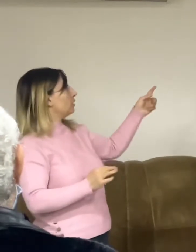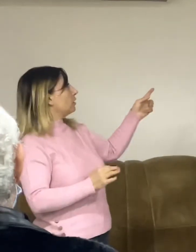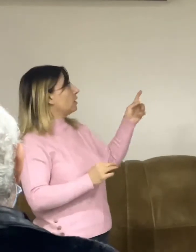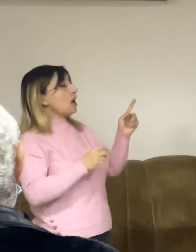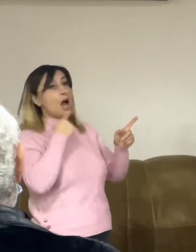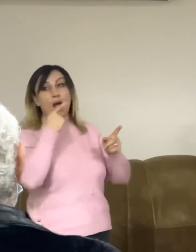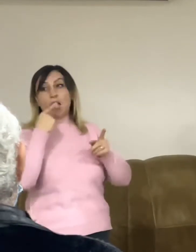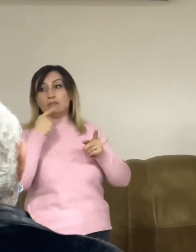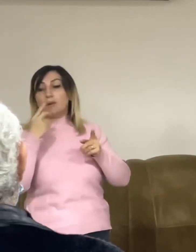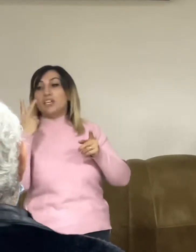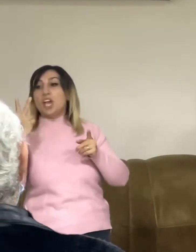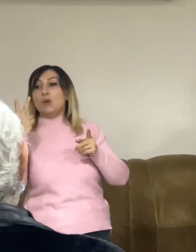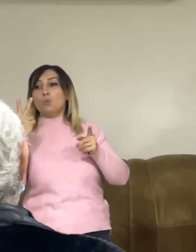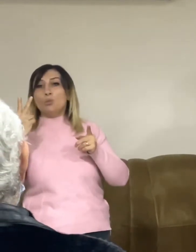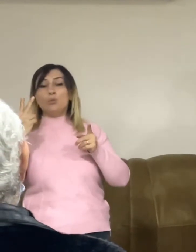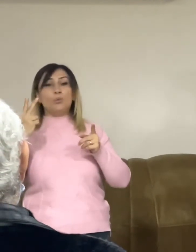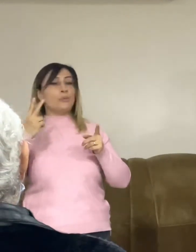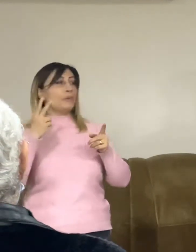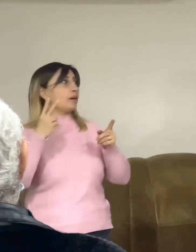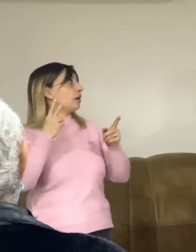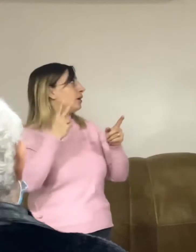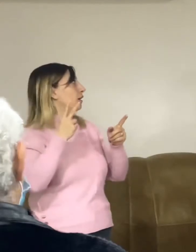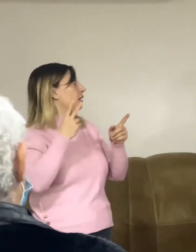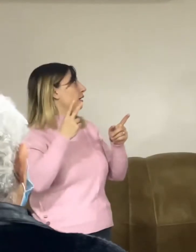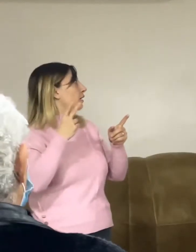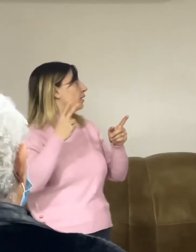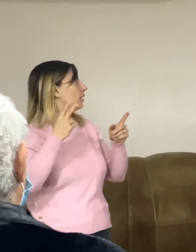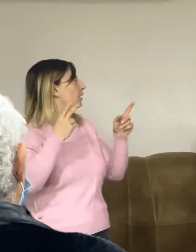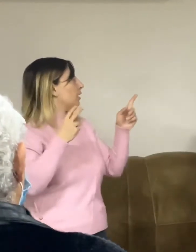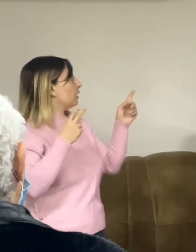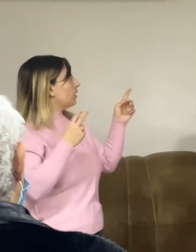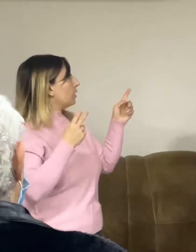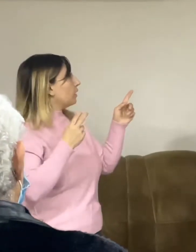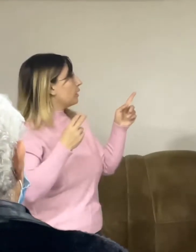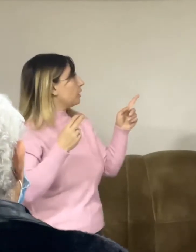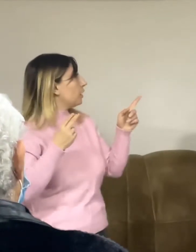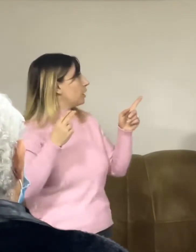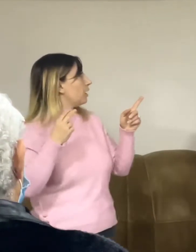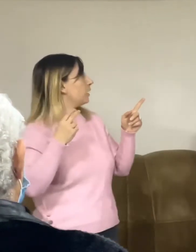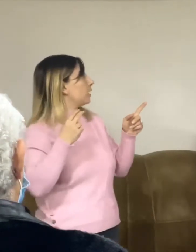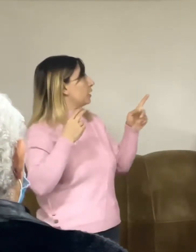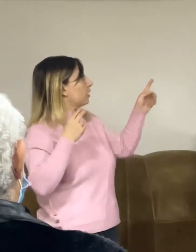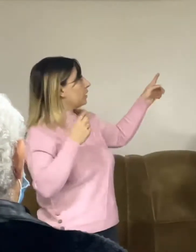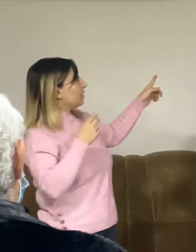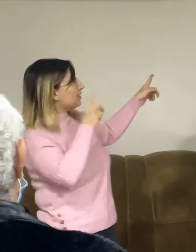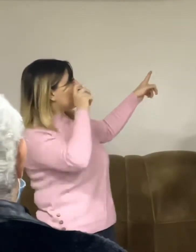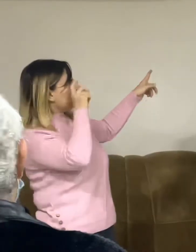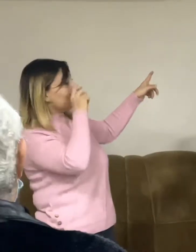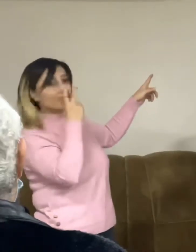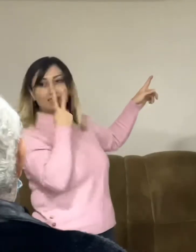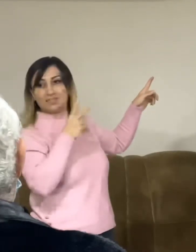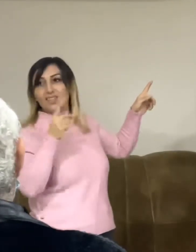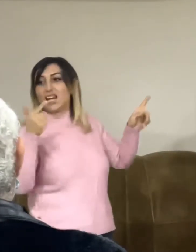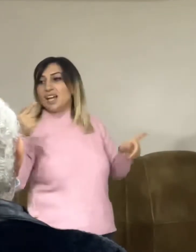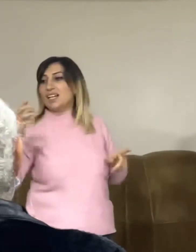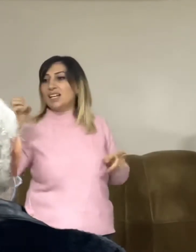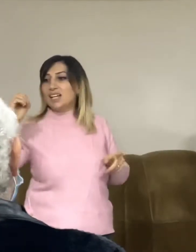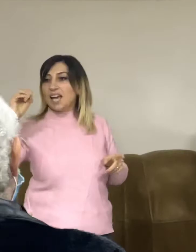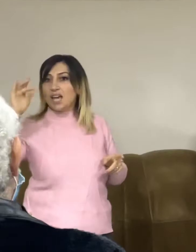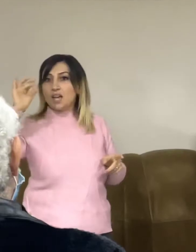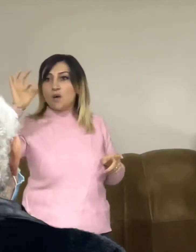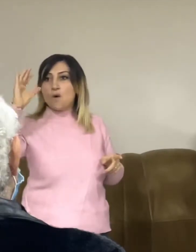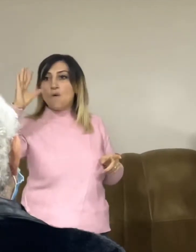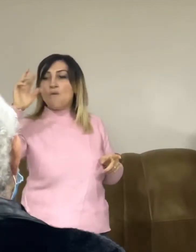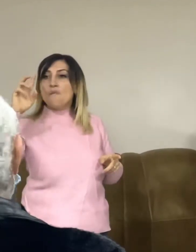քերով փեներ թող ասեղնագործված լինեն։ Այս քերով փեները 24-րդ համարում